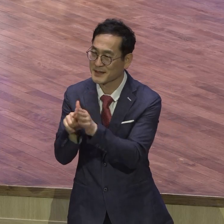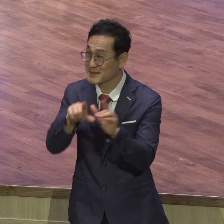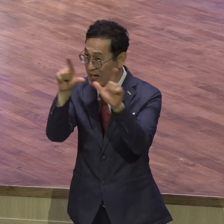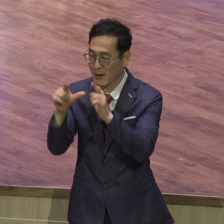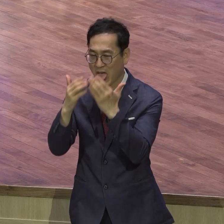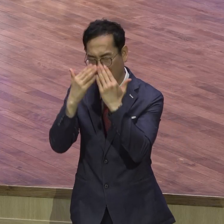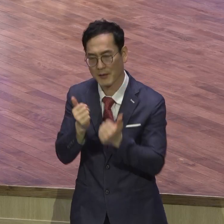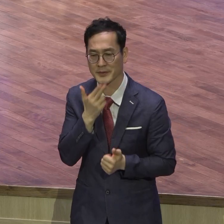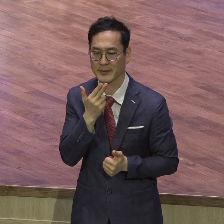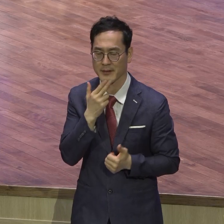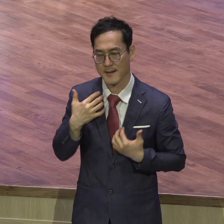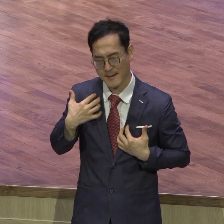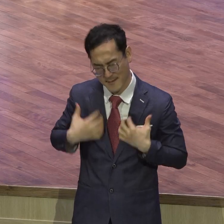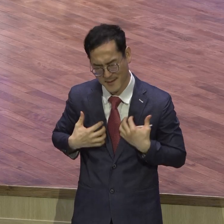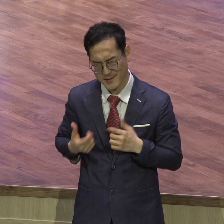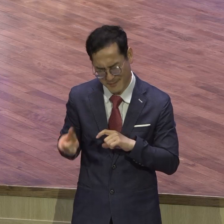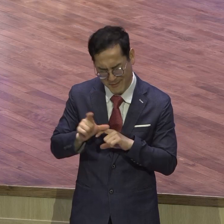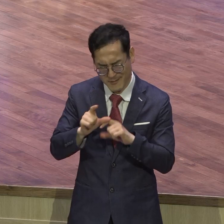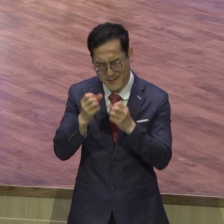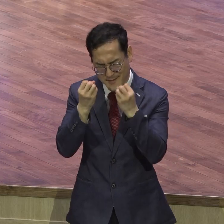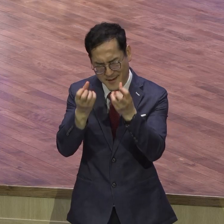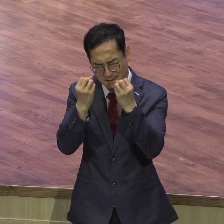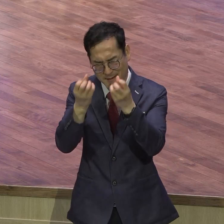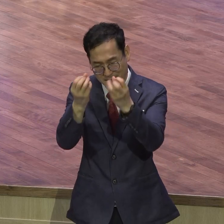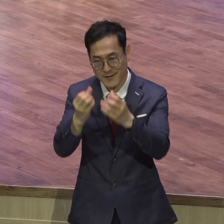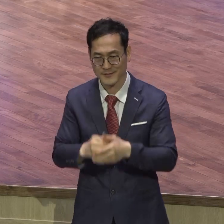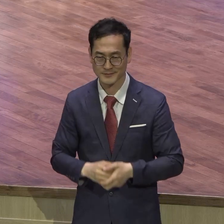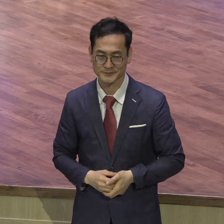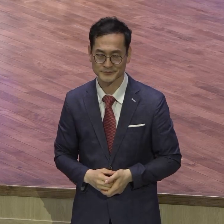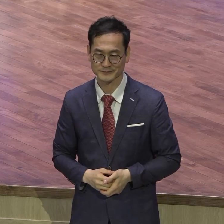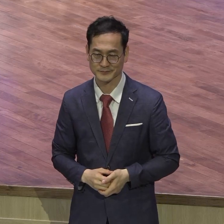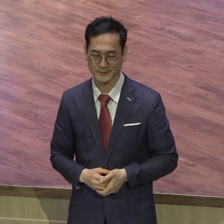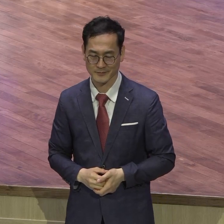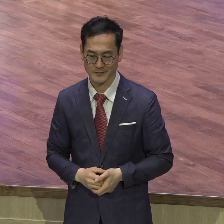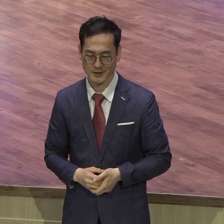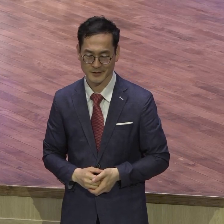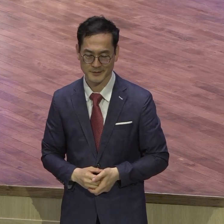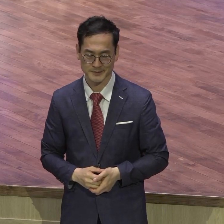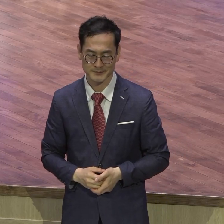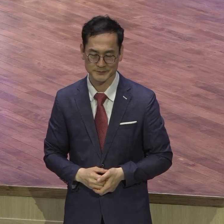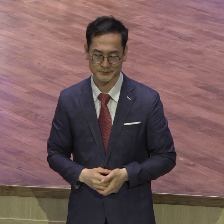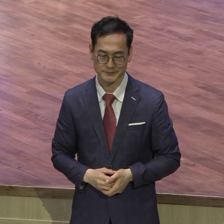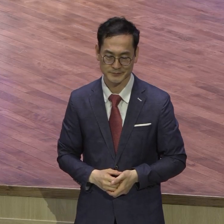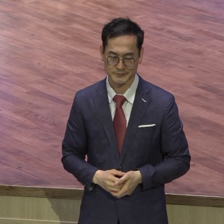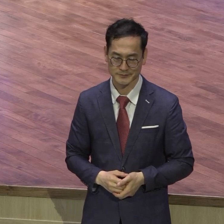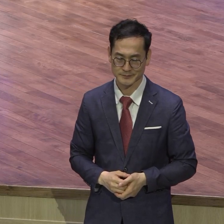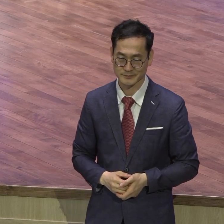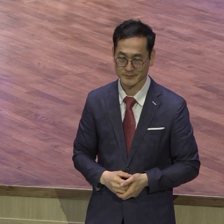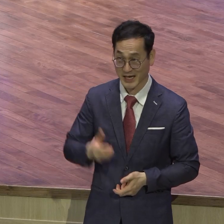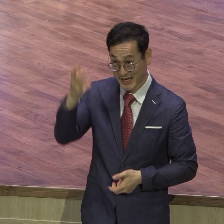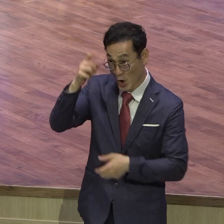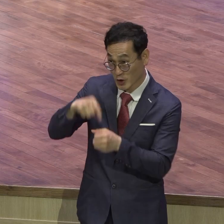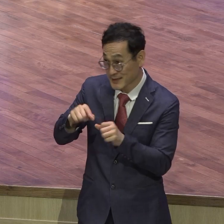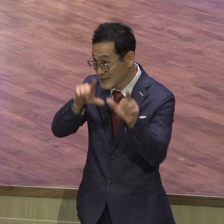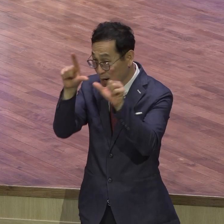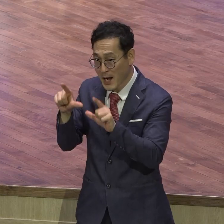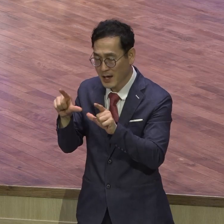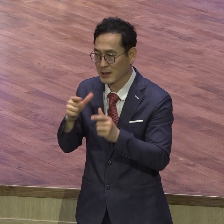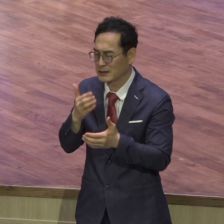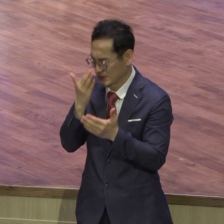날로 새롭도다 사람이 또 영적 생활이 지루하지 않으면 사람도 지루하지 않아요